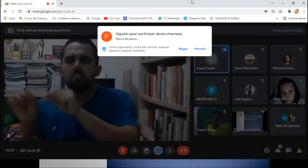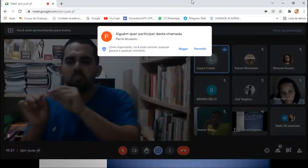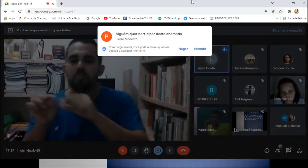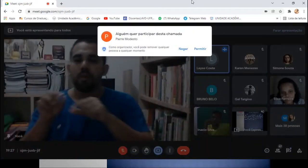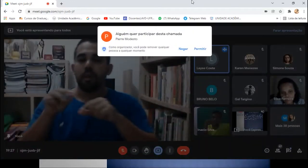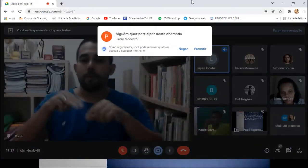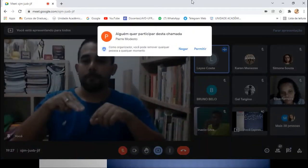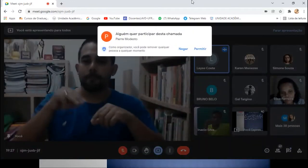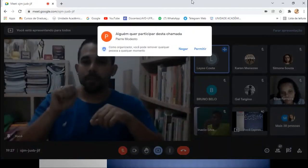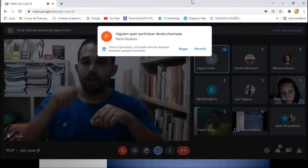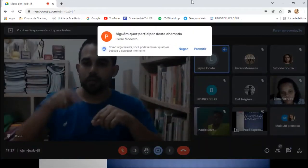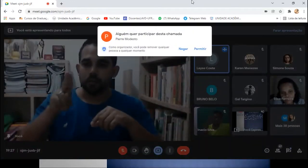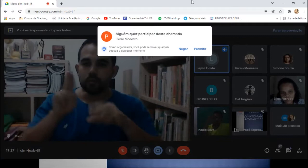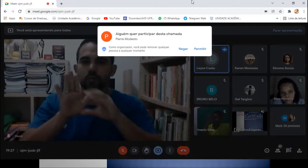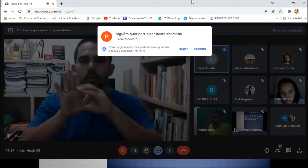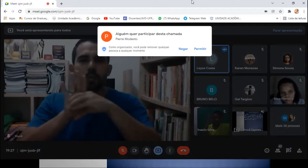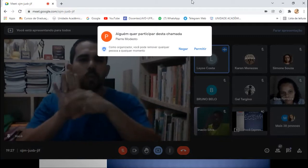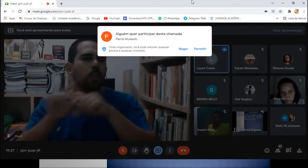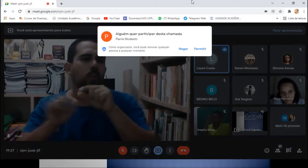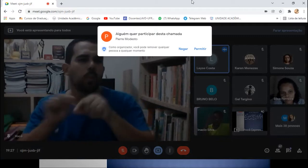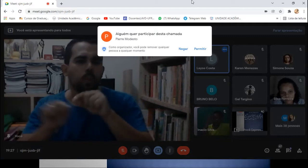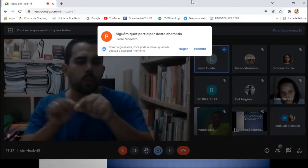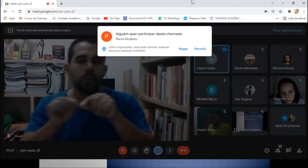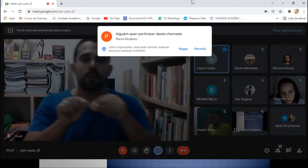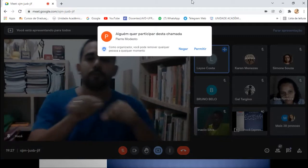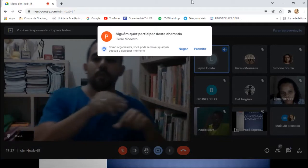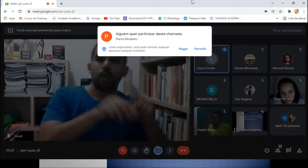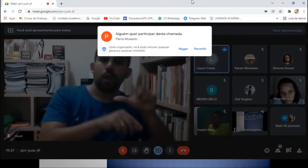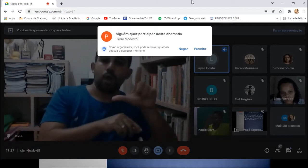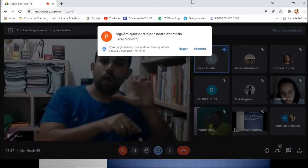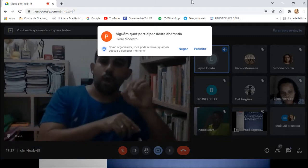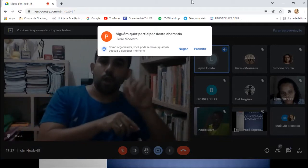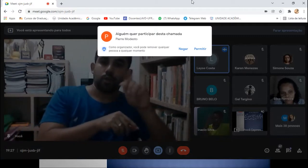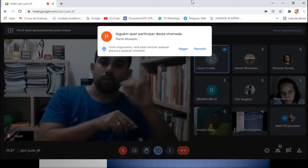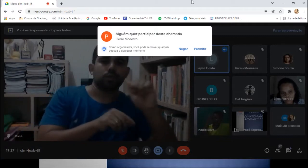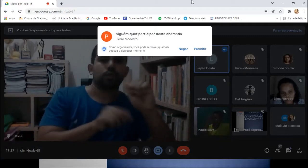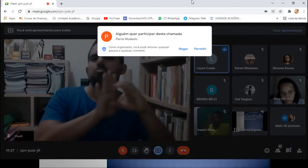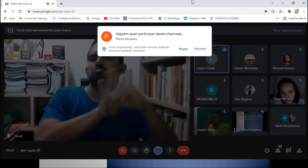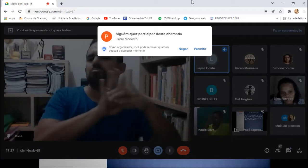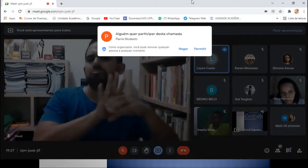ver sig, o que é o conceito, manu, o que seria esse conceito, e logia,